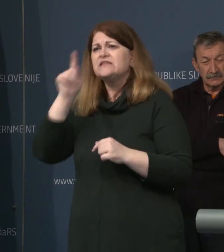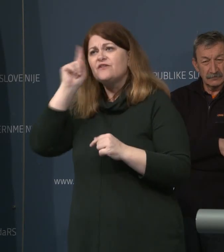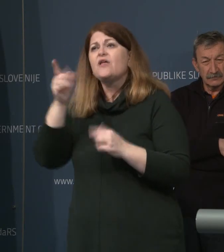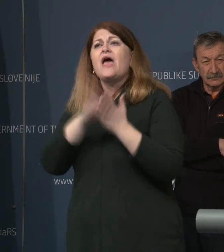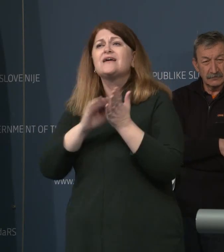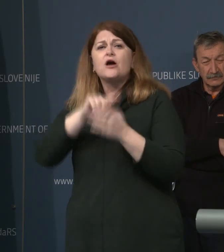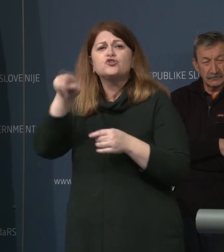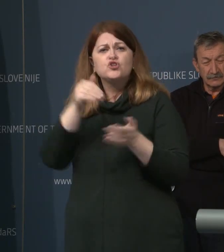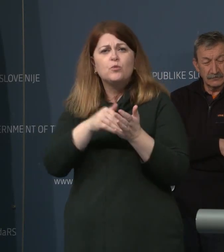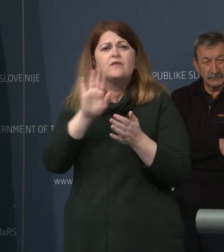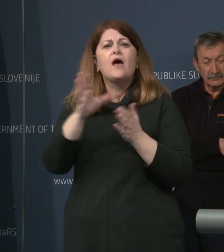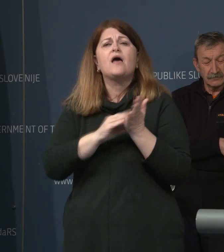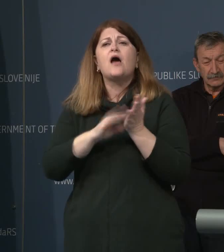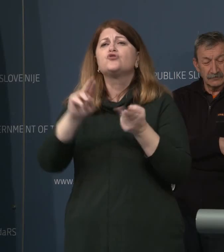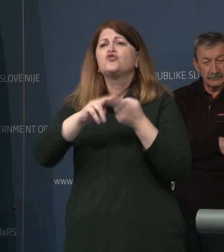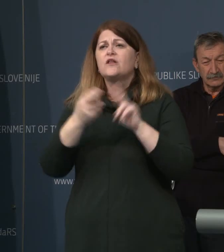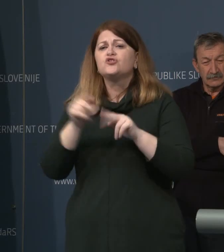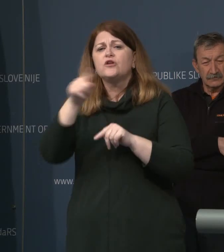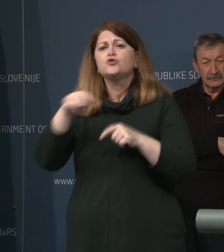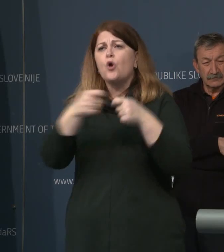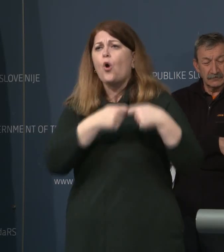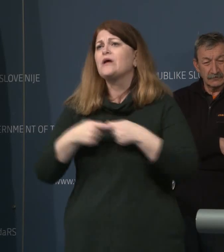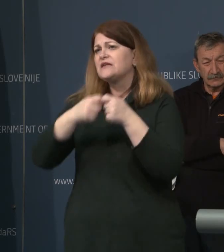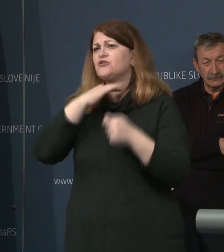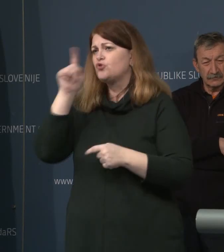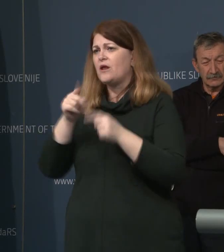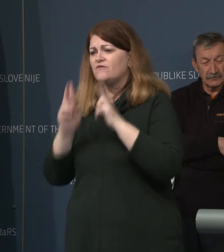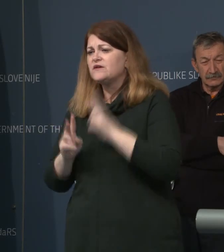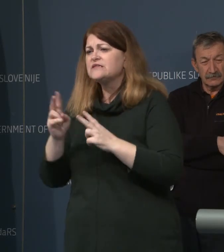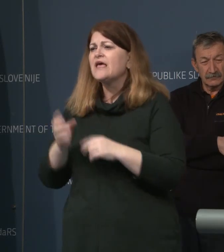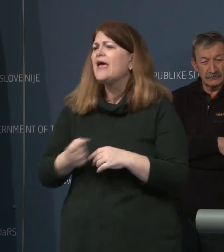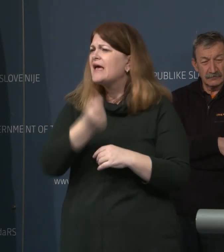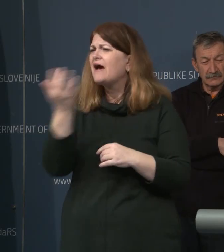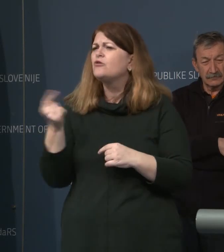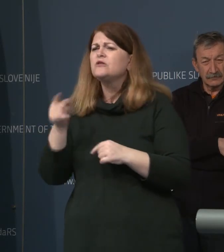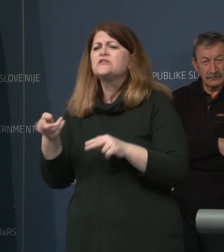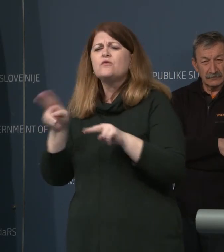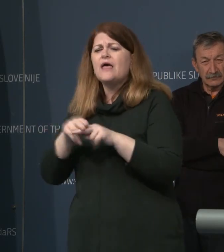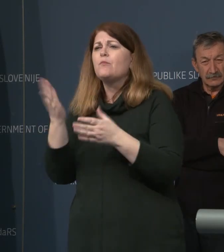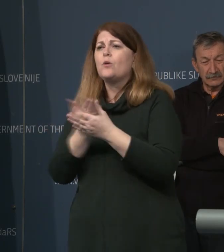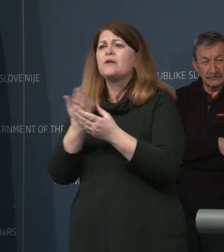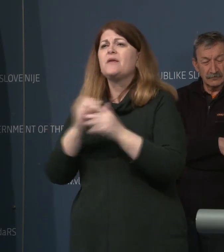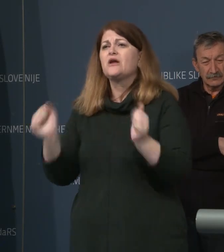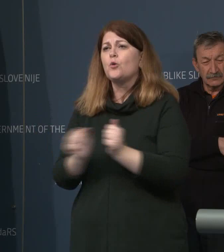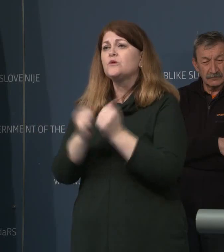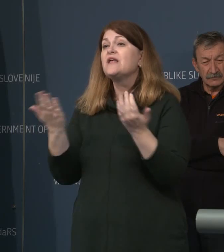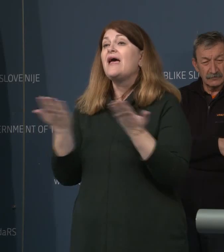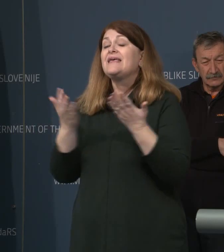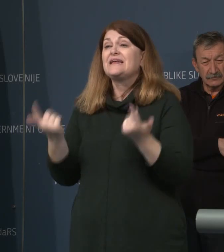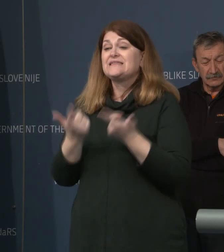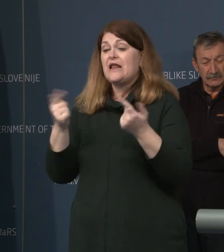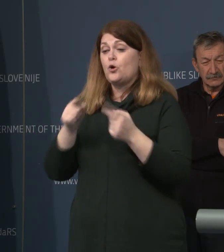so potrebe, na kakšen način so organizirane šole in vrtci, katero je tisto najbolj primerno mesto, kjer se lahko to